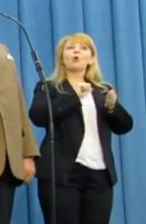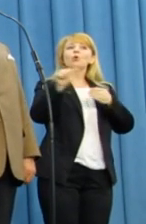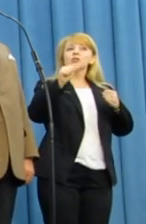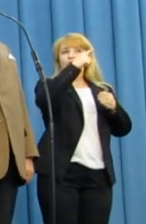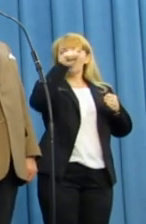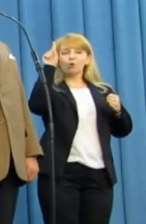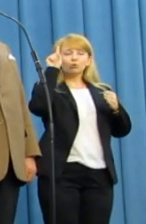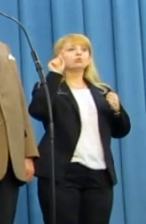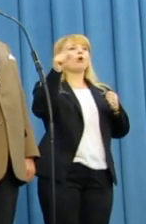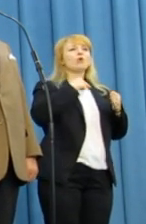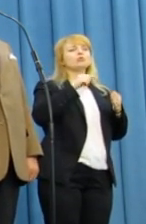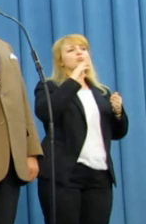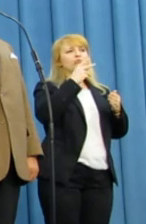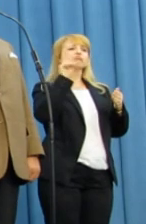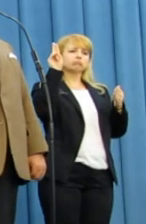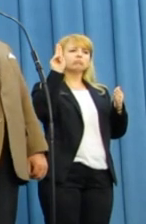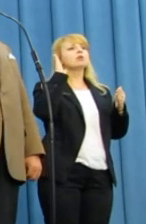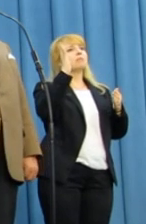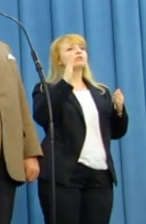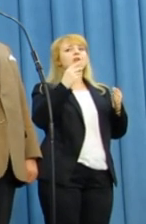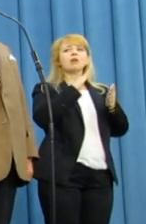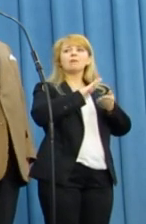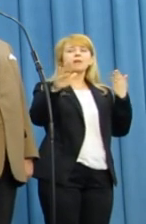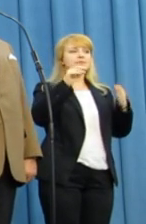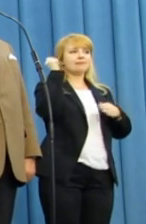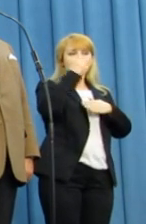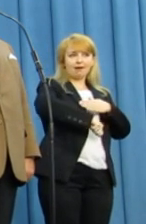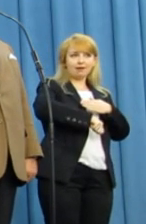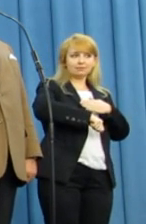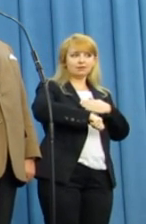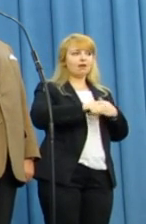obiecuje bezkarność, ale nie bezkarność